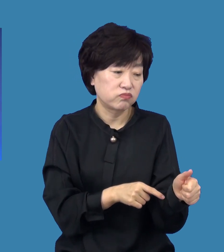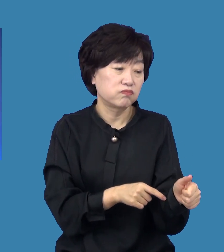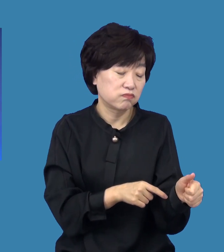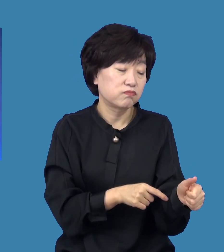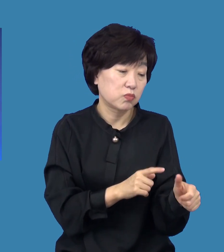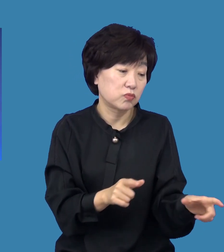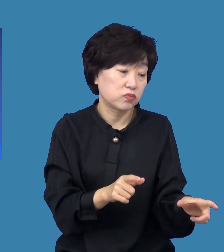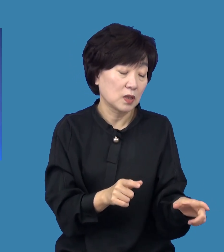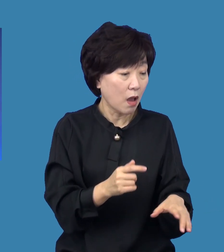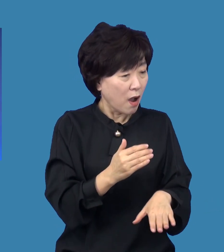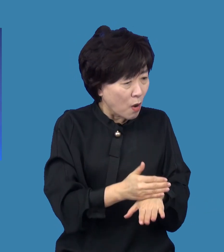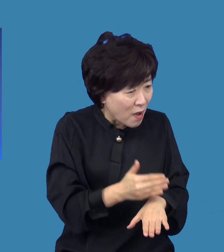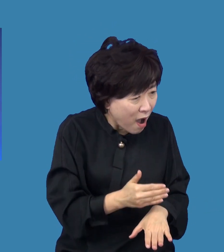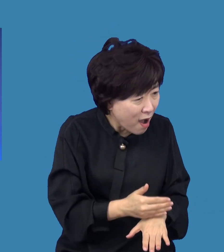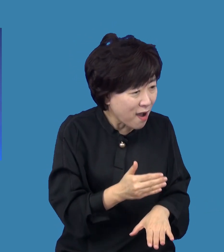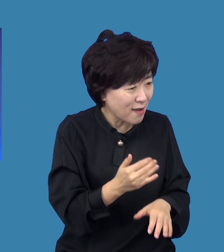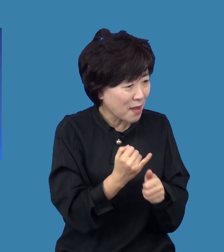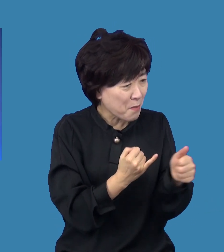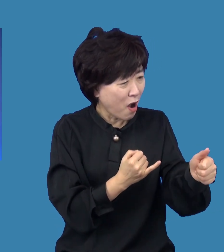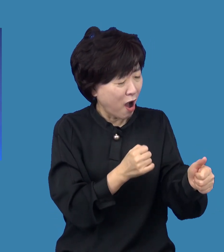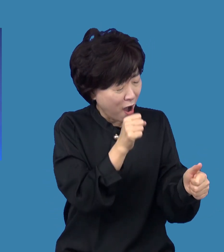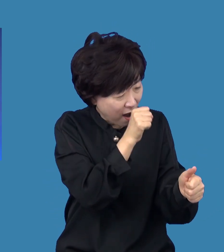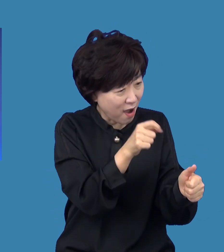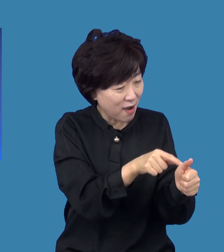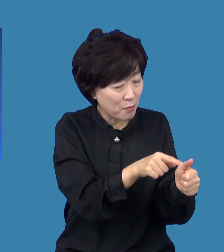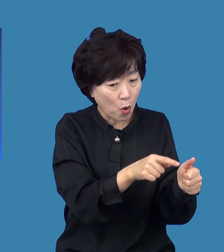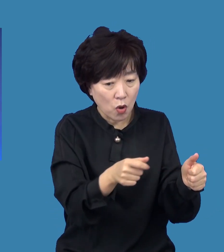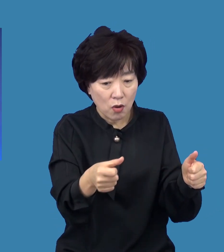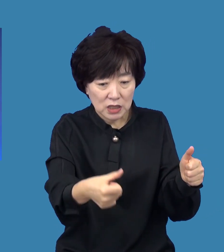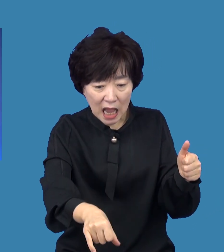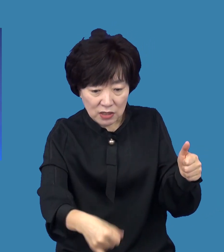하나가 뭐냐면 남편이 자녀들을 신경 쓸 때래요.